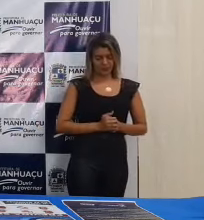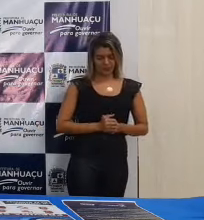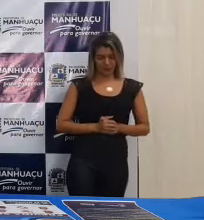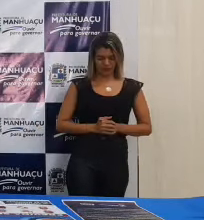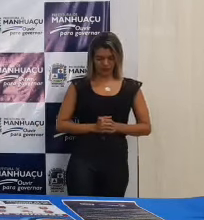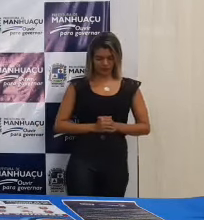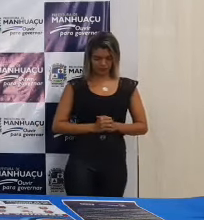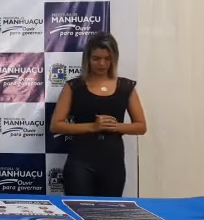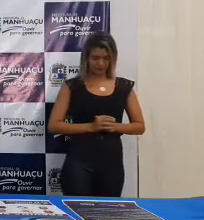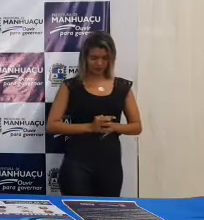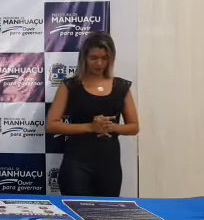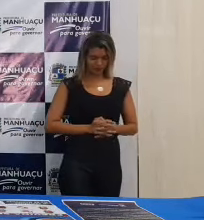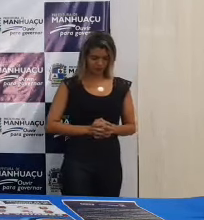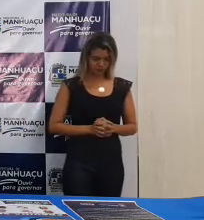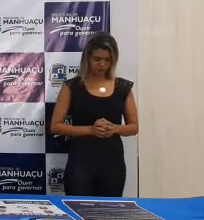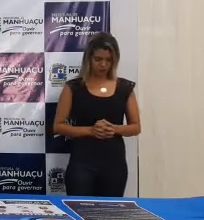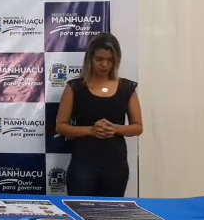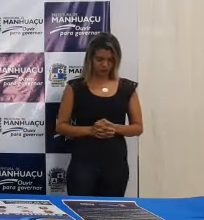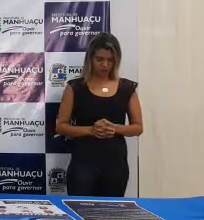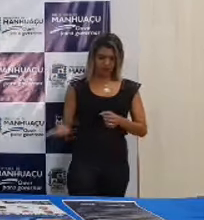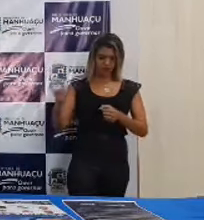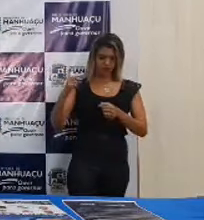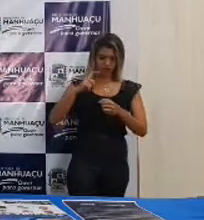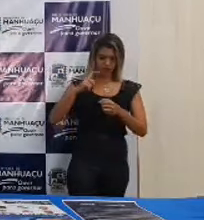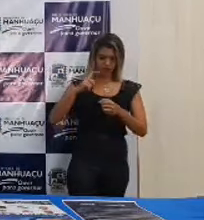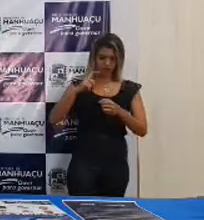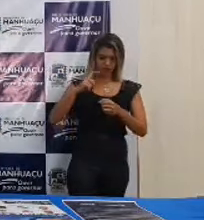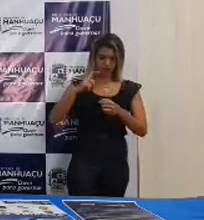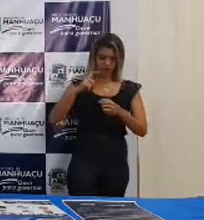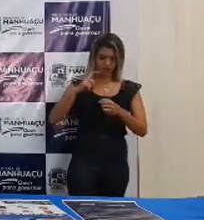à questão do comitê, nós tínhamos a reunião no sábado.